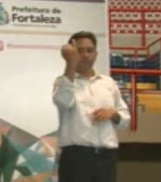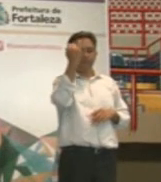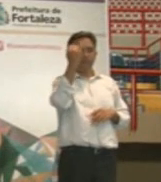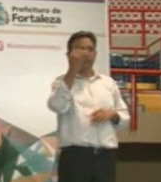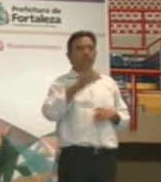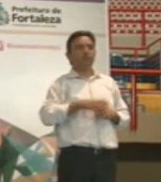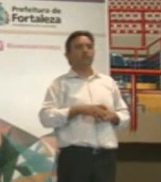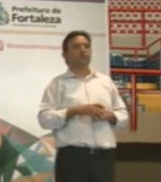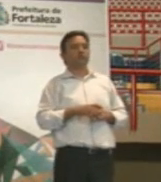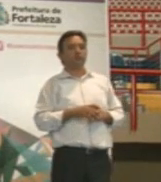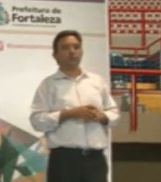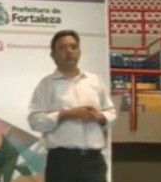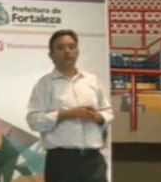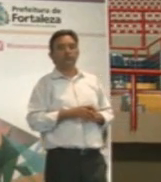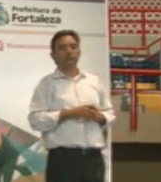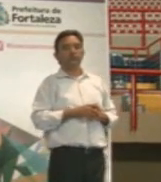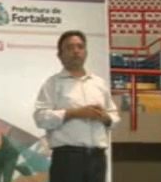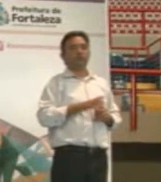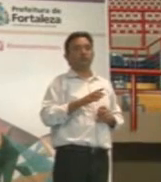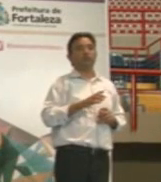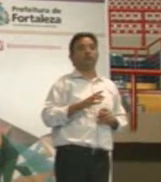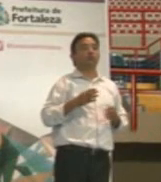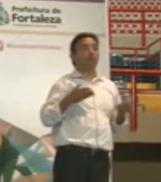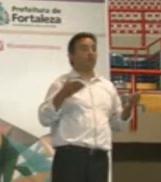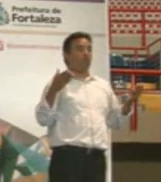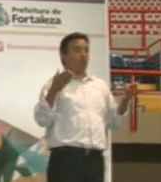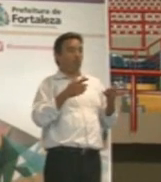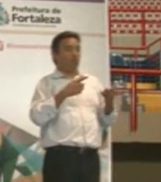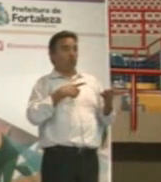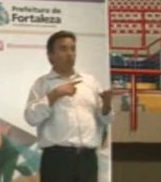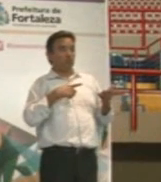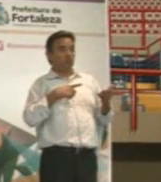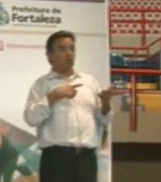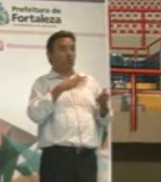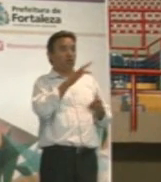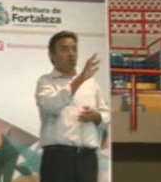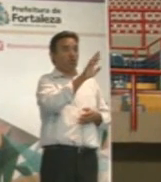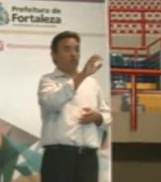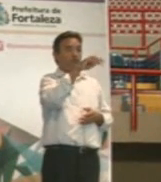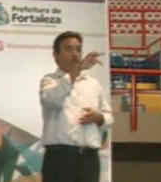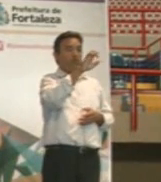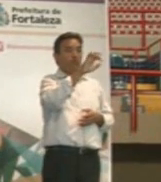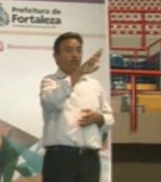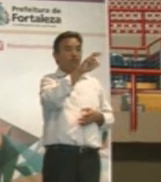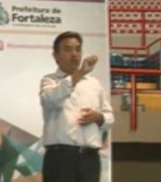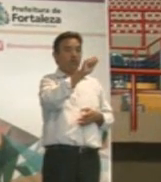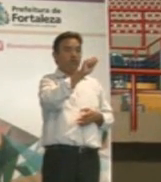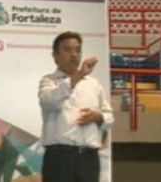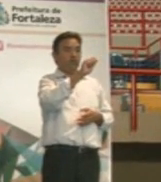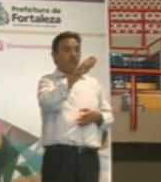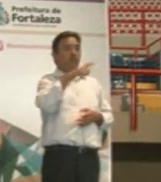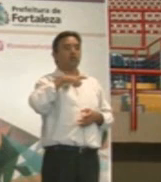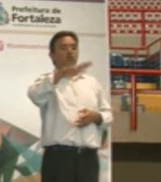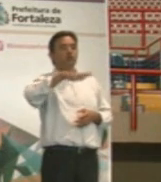A dica importantíssima. Estamos nas fronteiras agrícolas. Quais foram as duas regiões que eu disse para